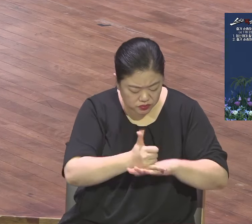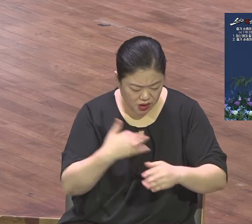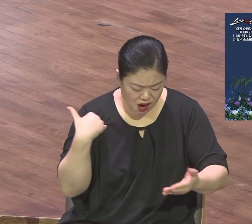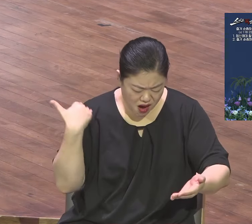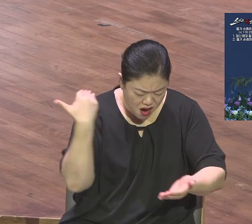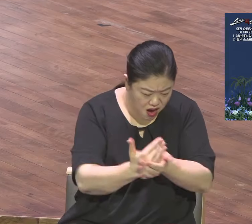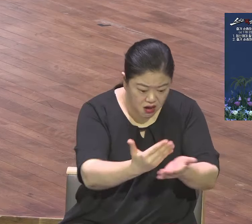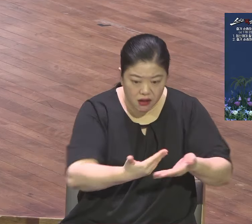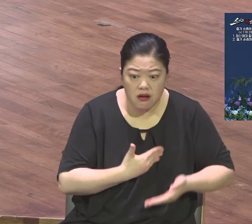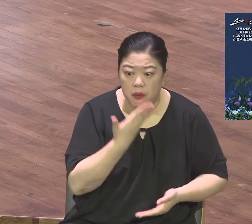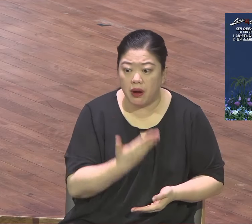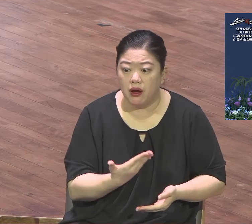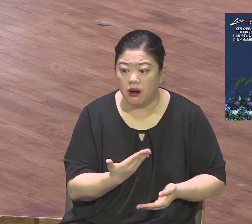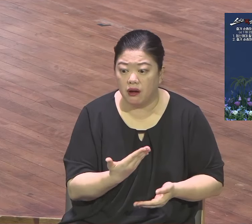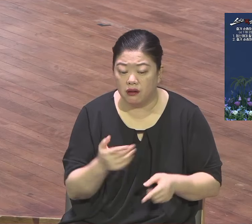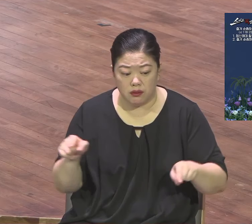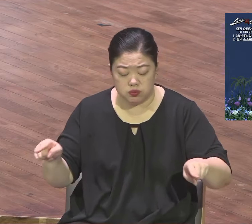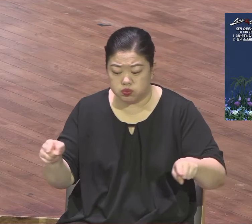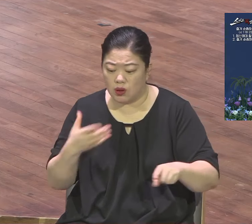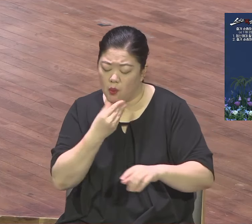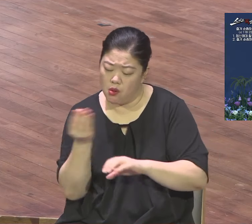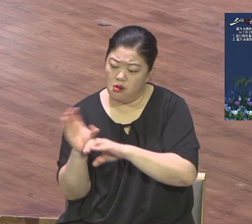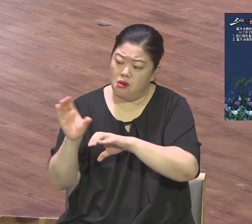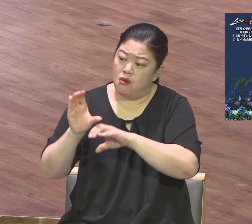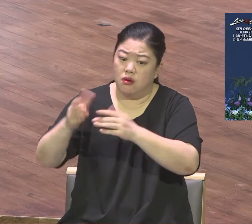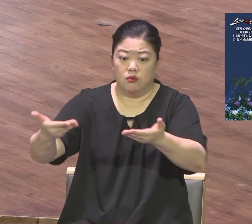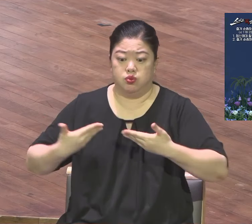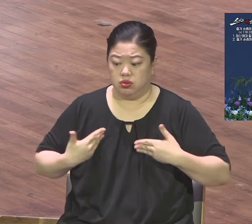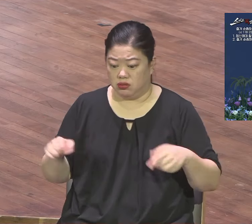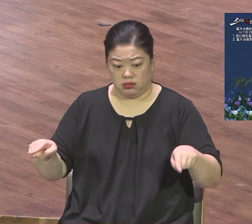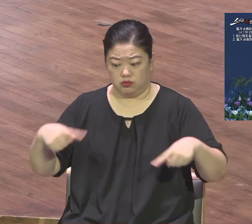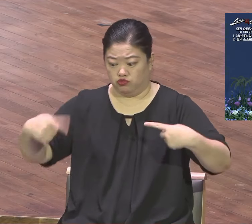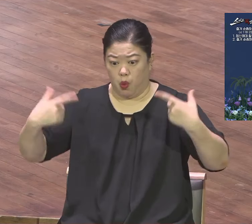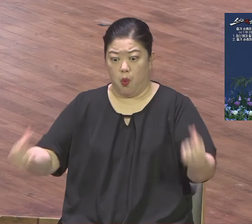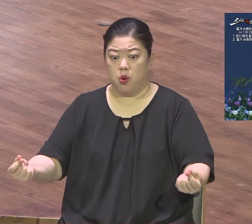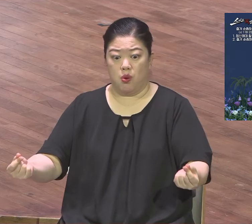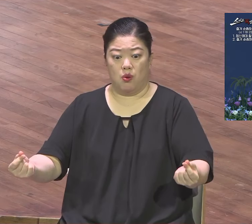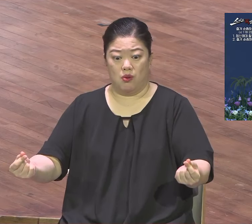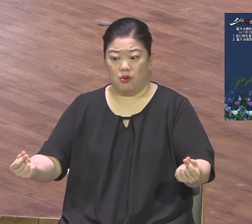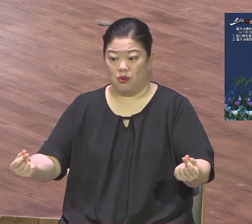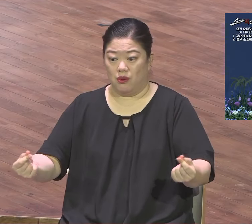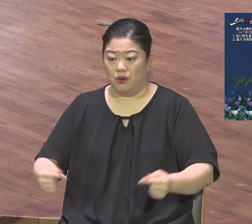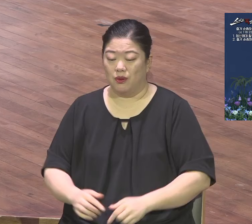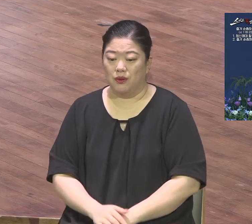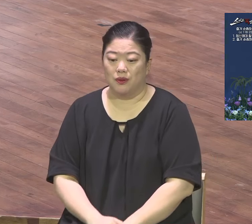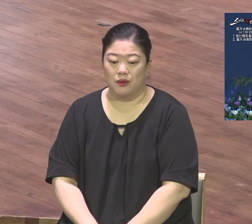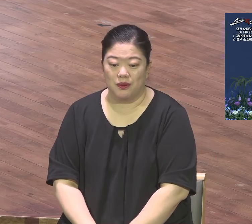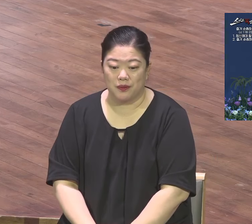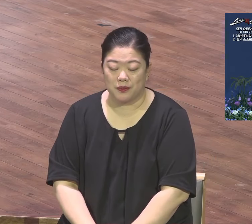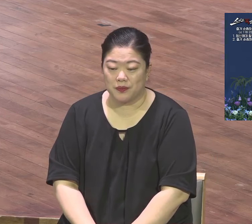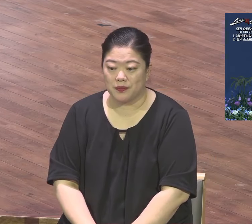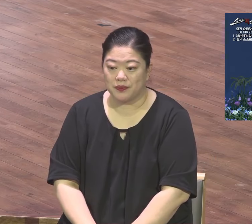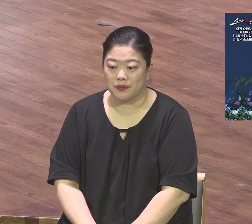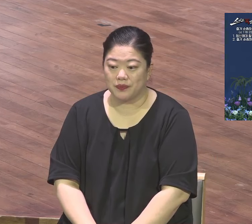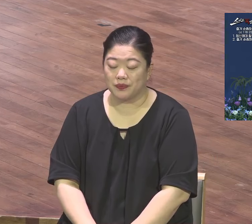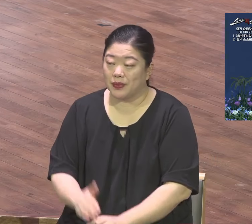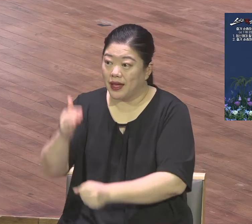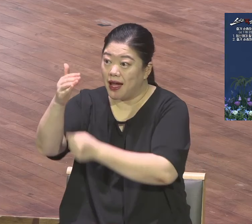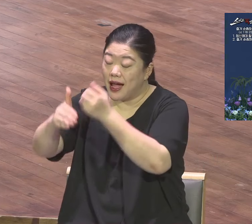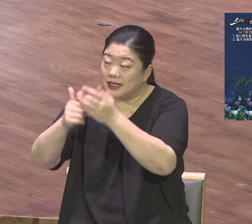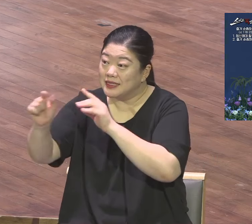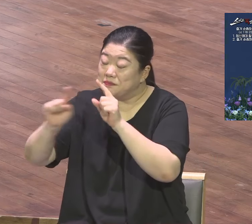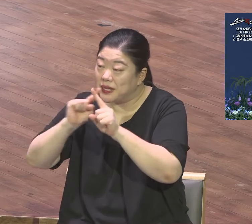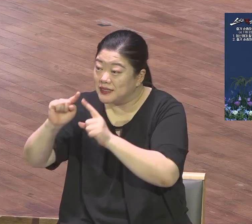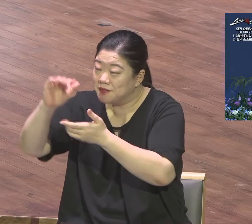다시 말하면 영적 우선순위. 영적 우선순위가 분명해지는 삶. 하나님의